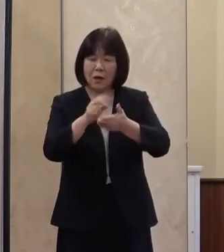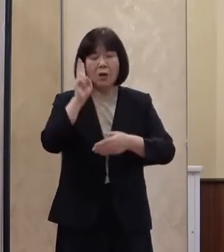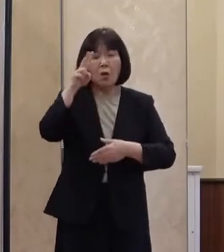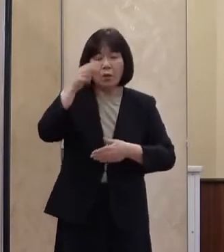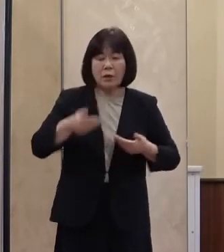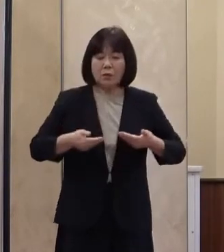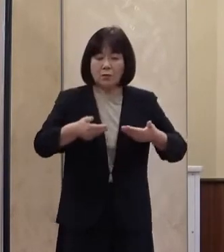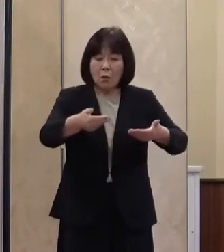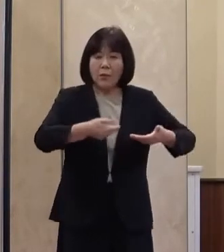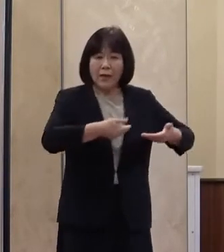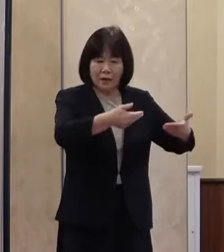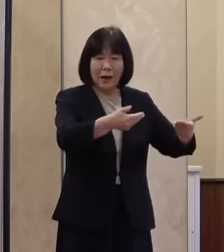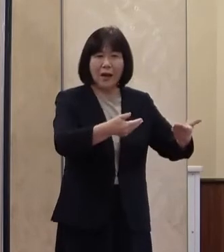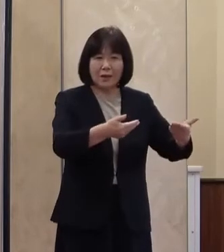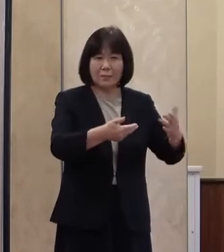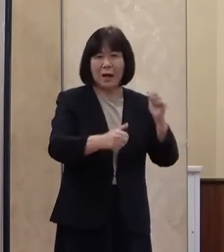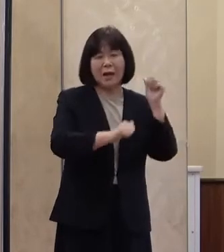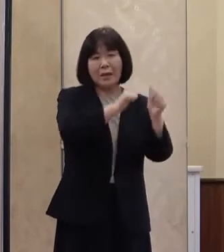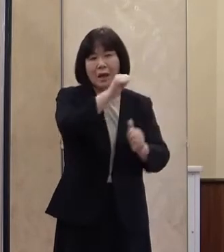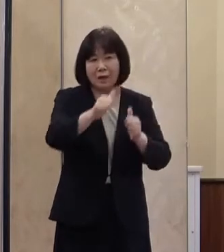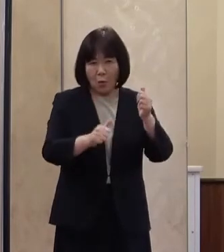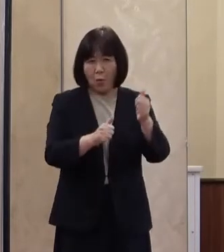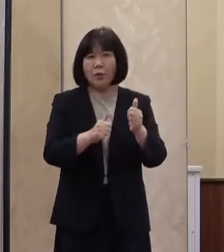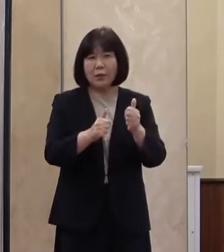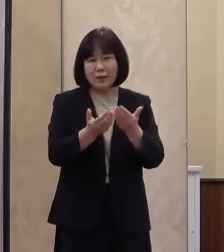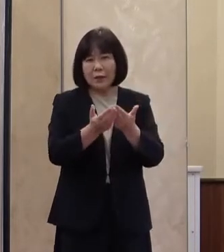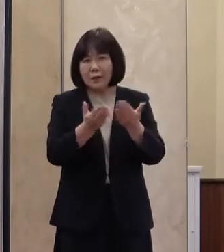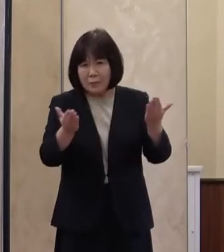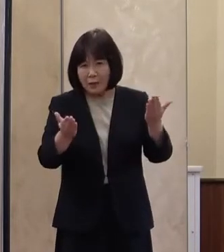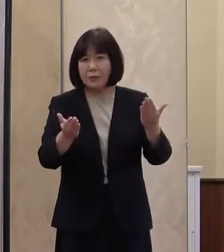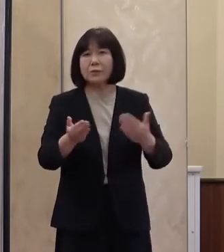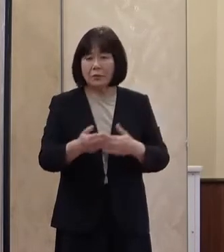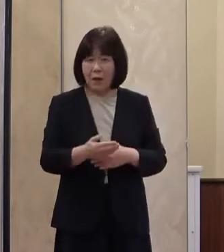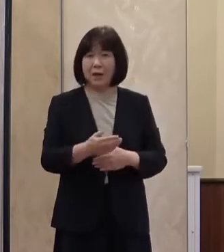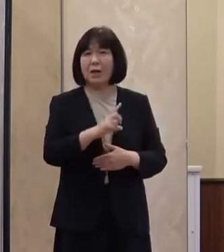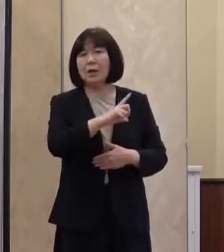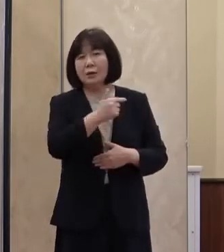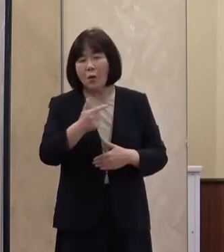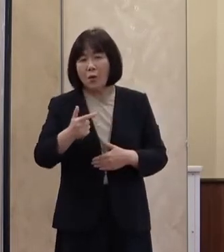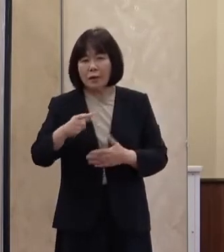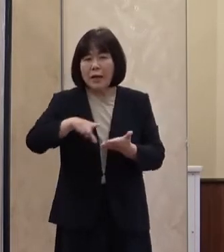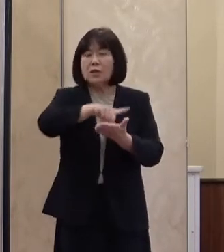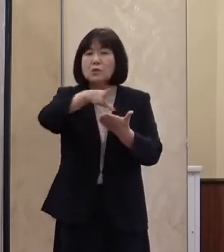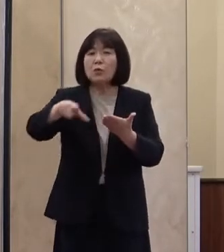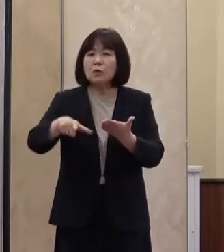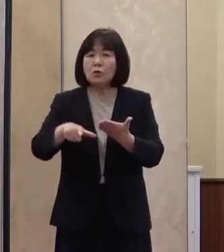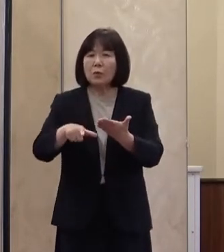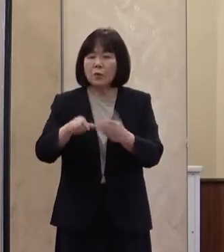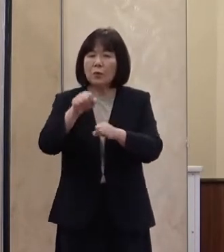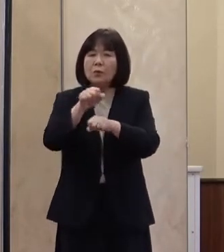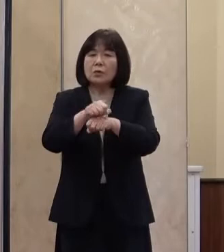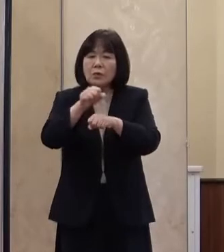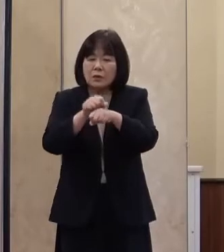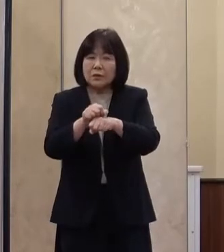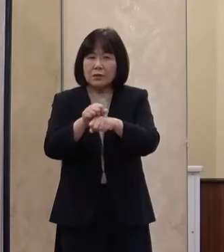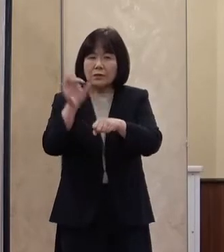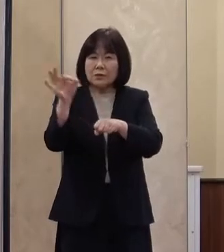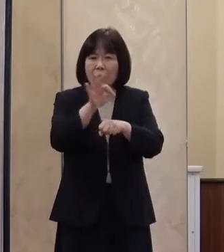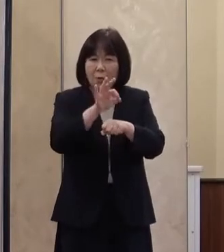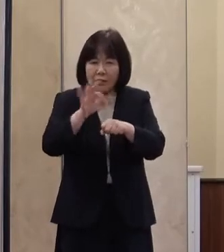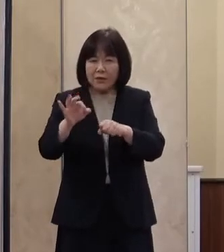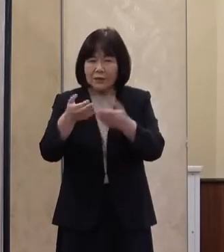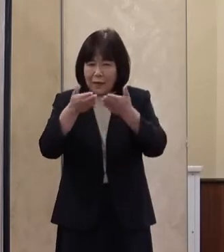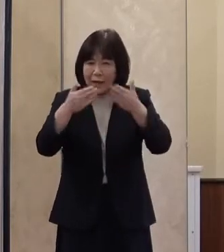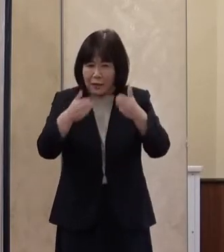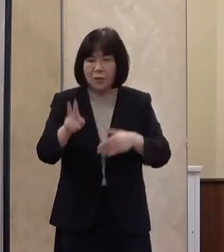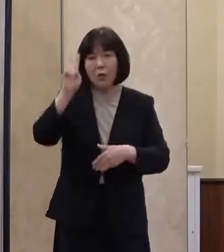阪の商店街で伝統品のマルチェであったり、街歩きであったり、地元の産品を使った商品の開発とか、そういった大